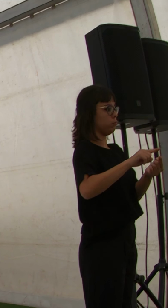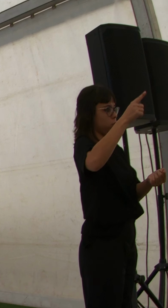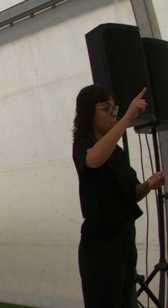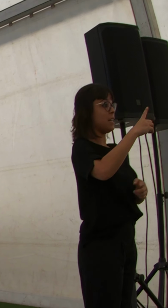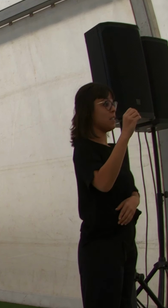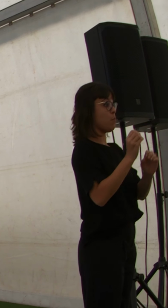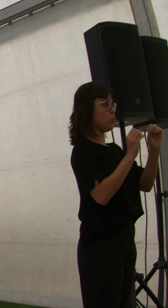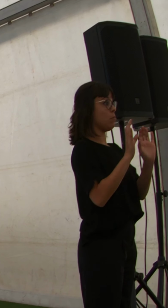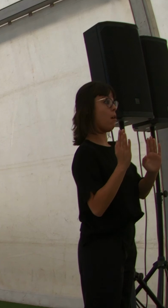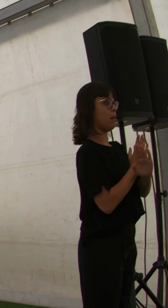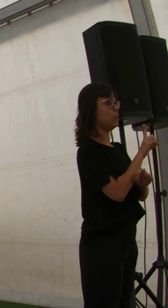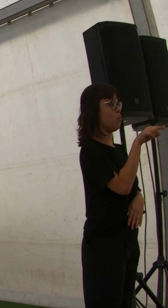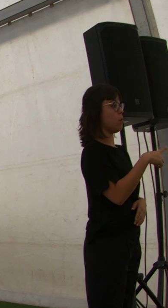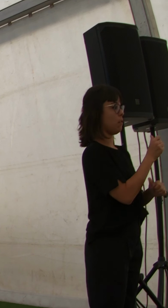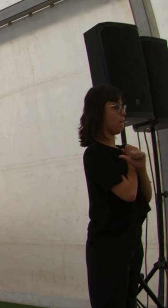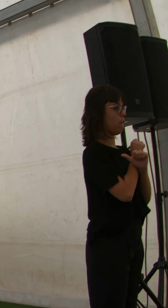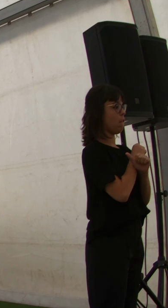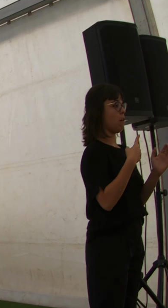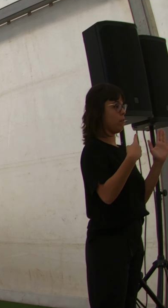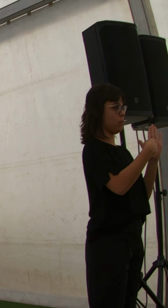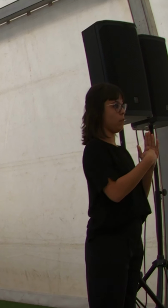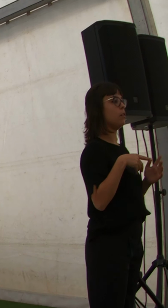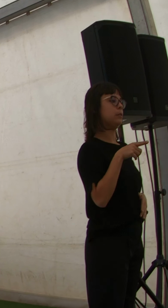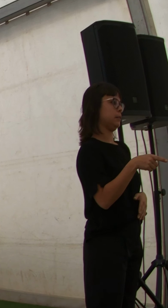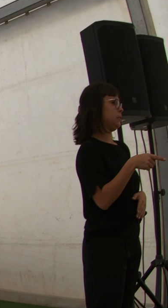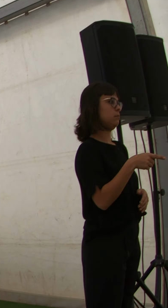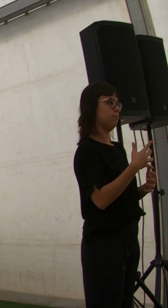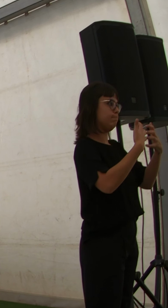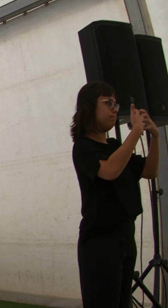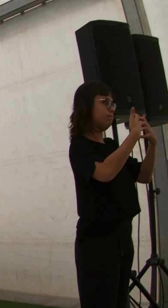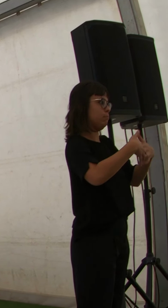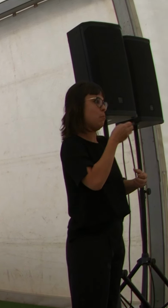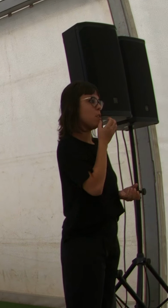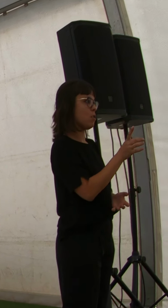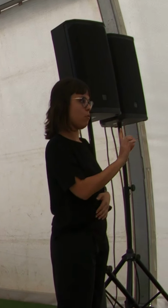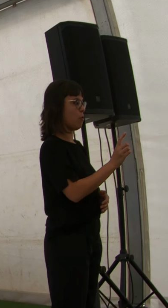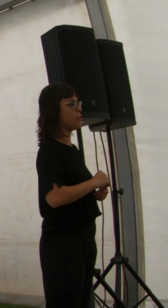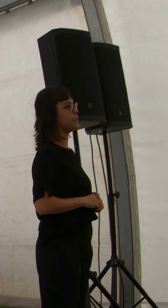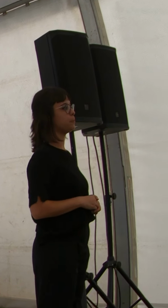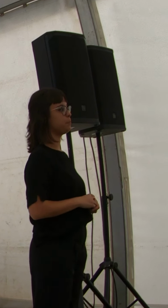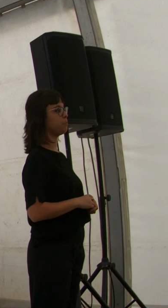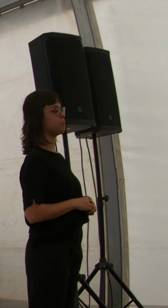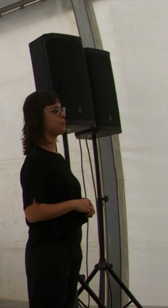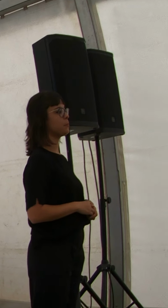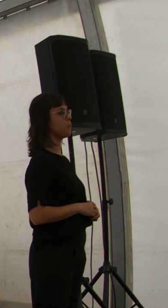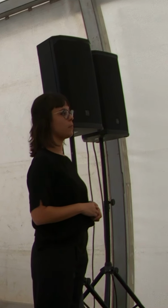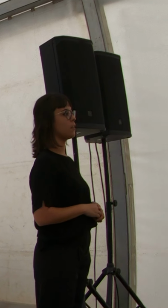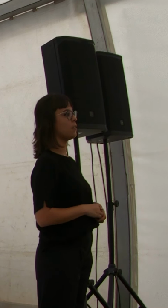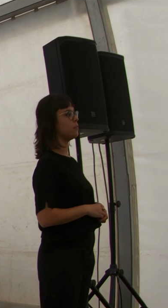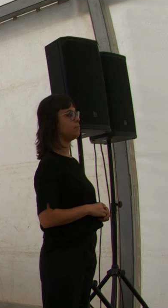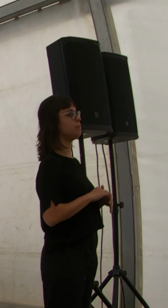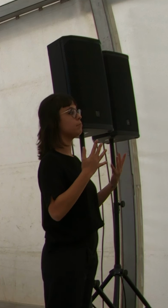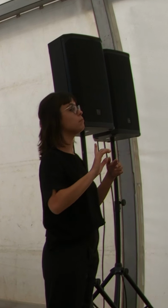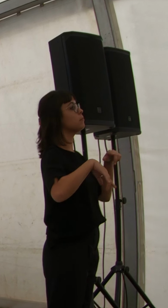cargándose. Esto es totalmente insostenible en la utilización de un coche eléctrico y hasta que no entres en contacto con